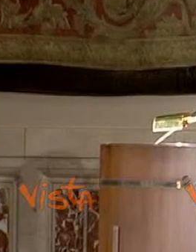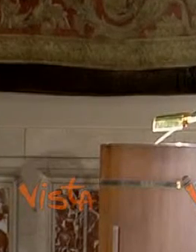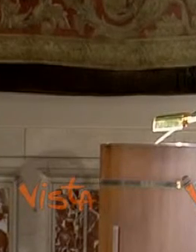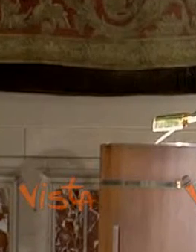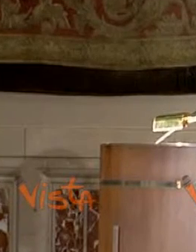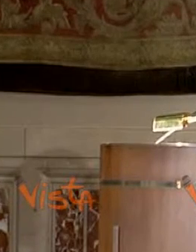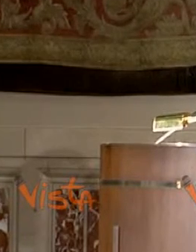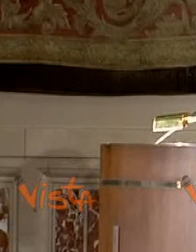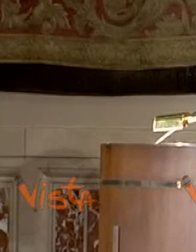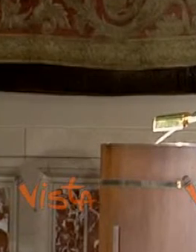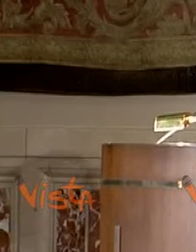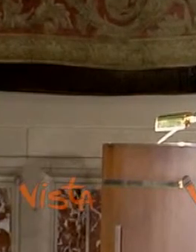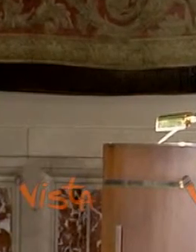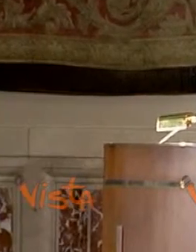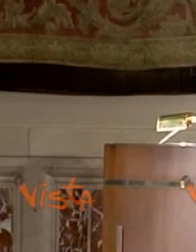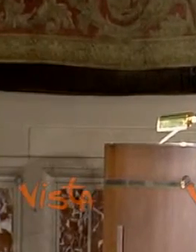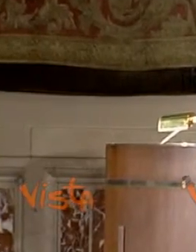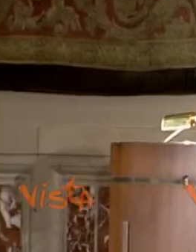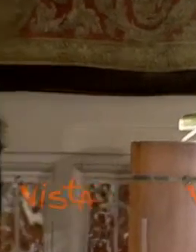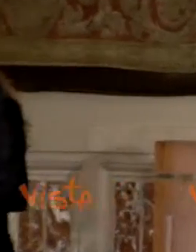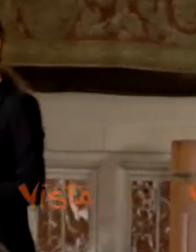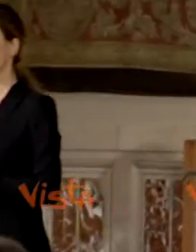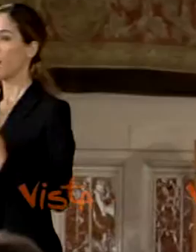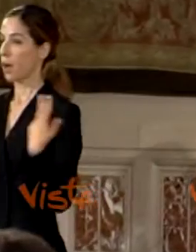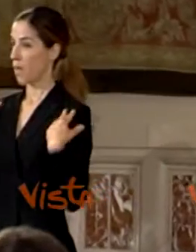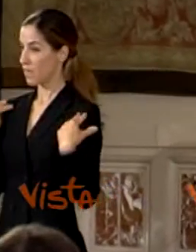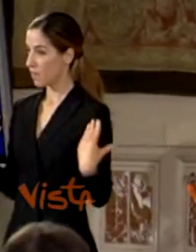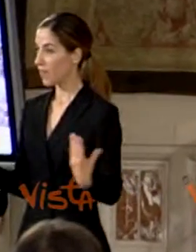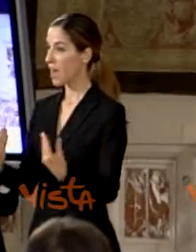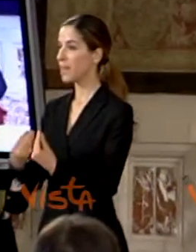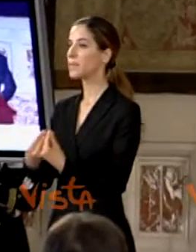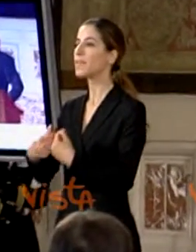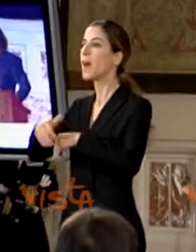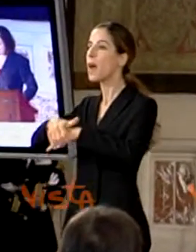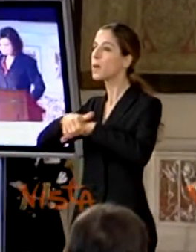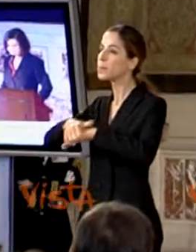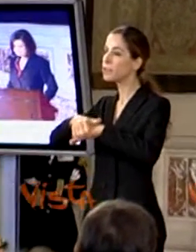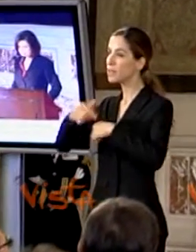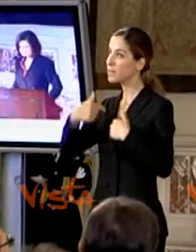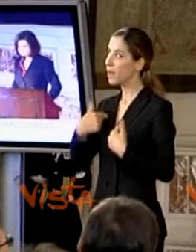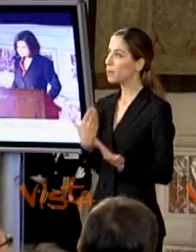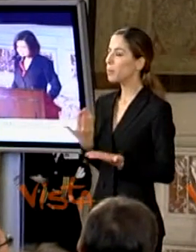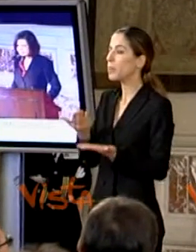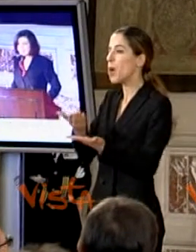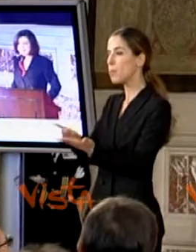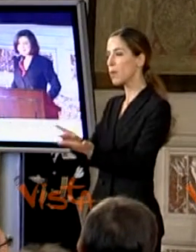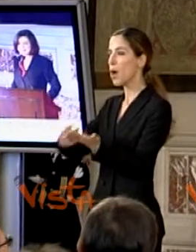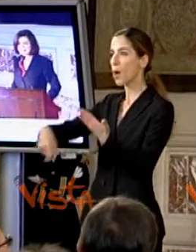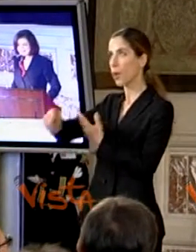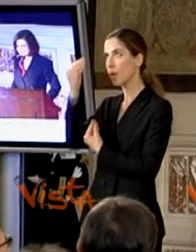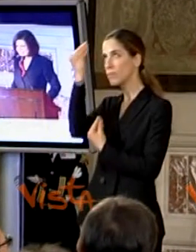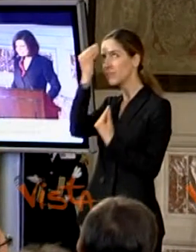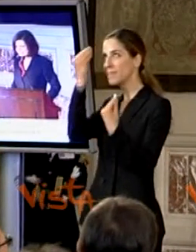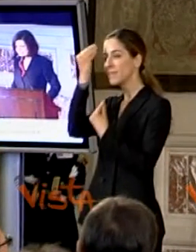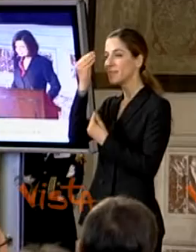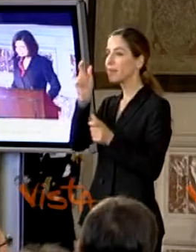È proprio in un'ottica di convivenza e di amicizia che vi propongo di considerare la presenza